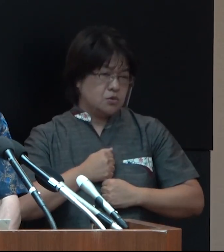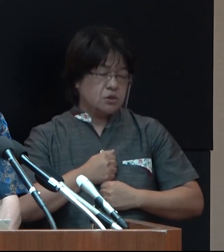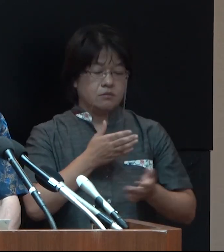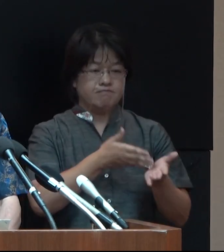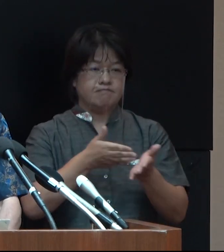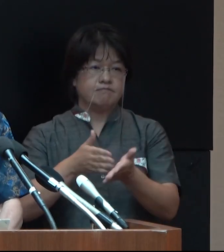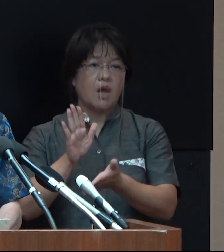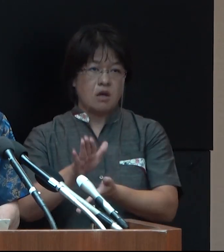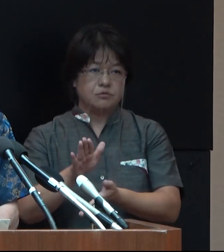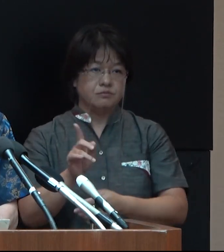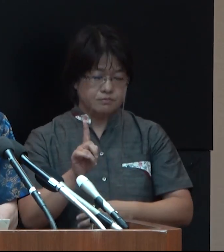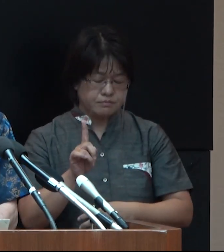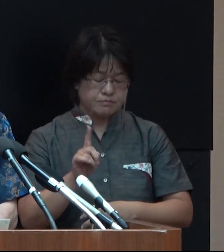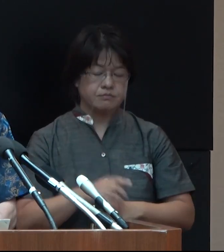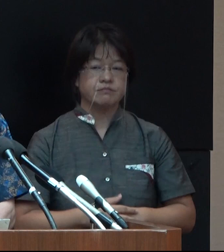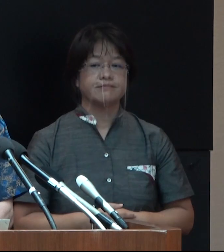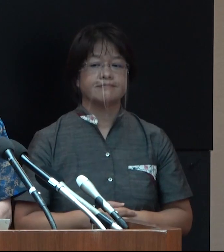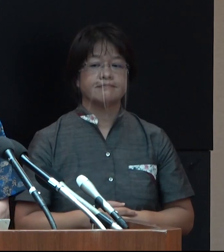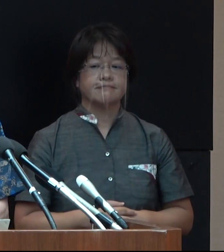お願いをいたします。